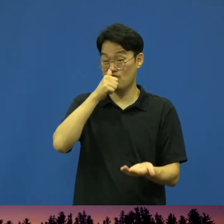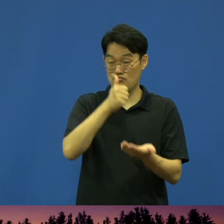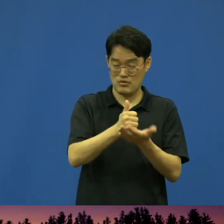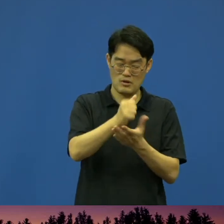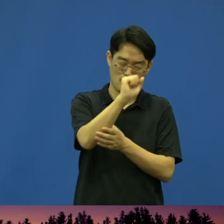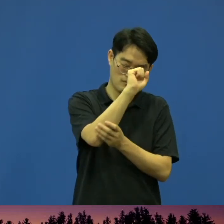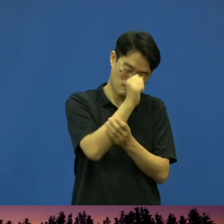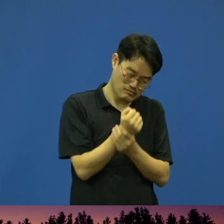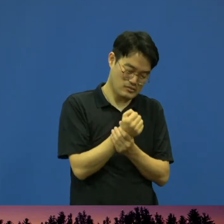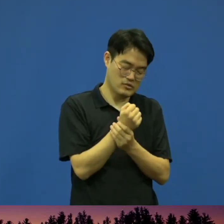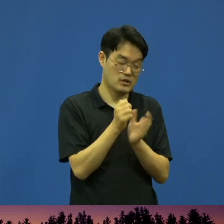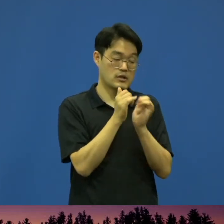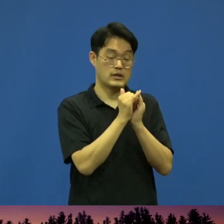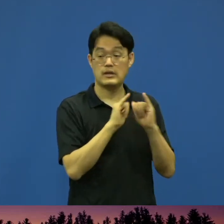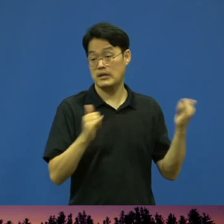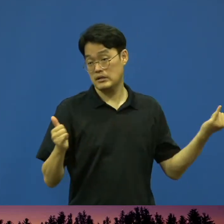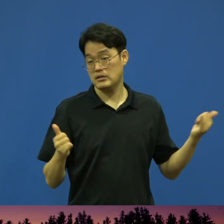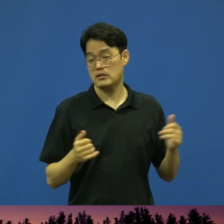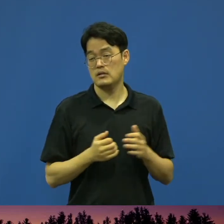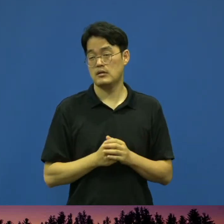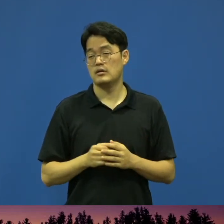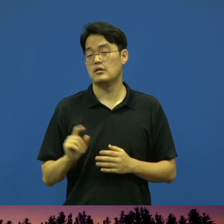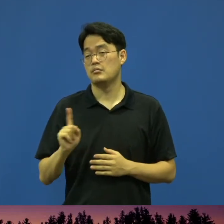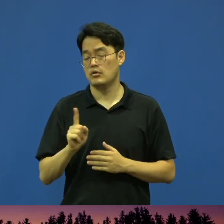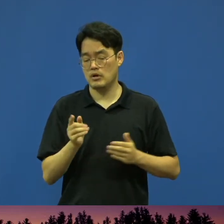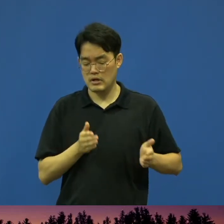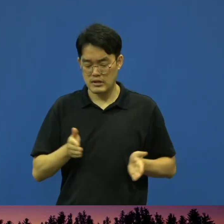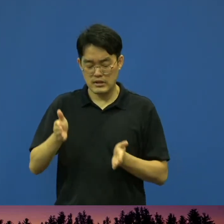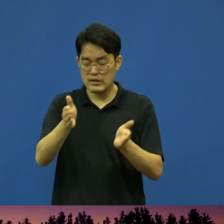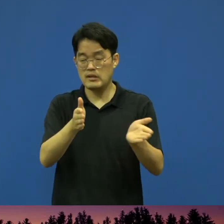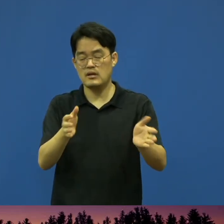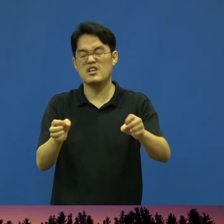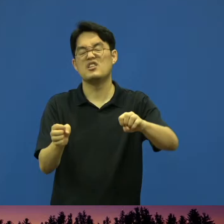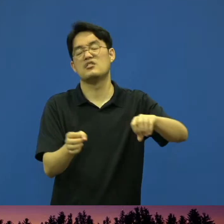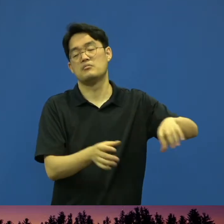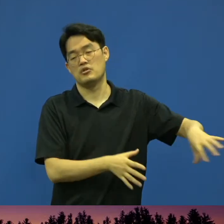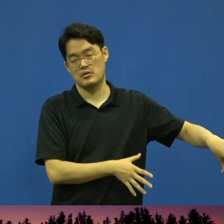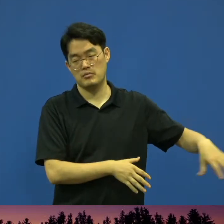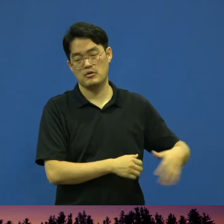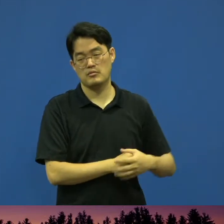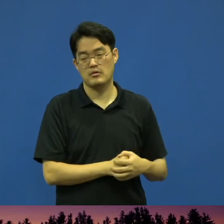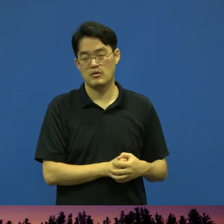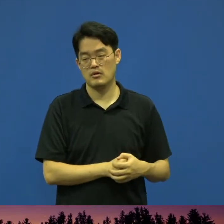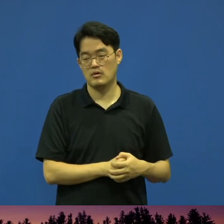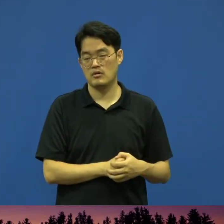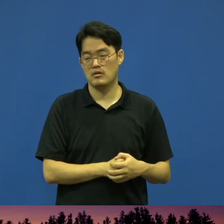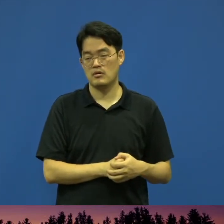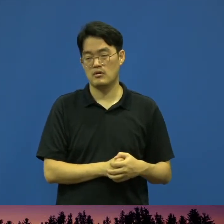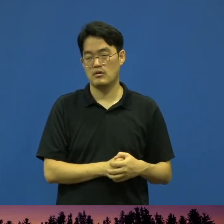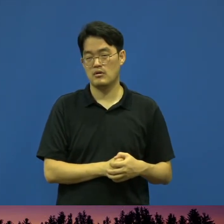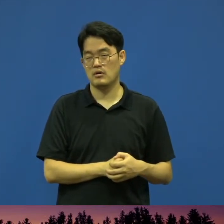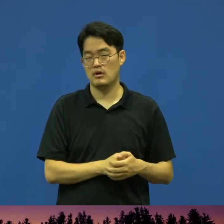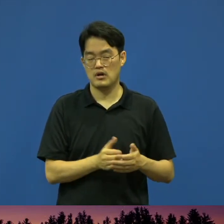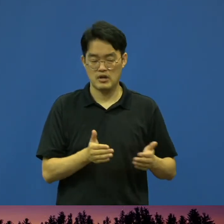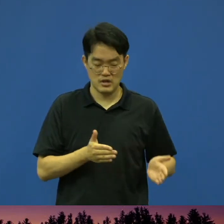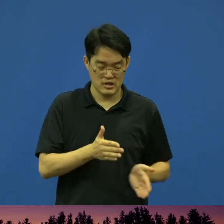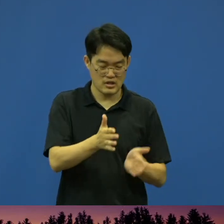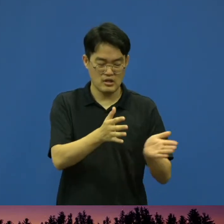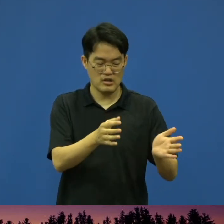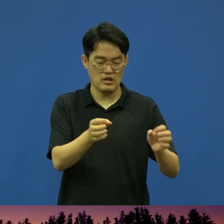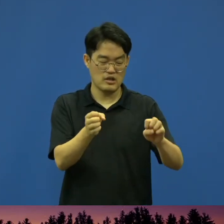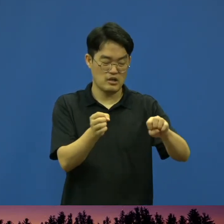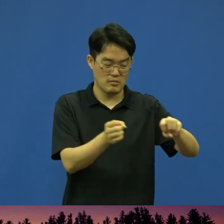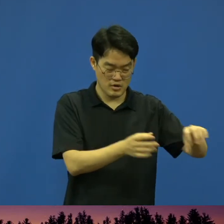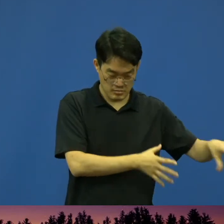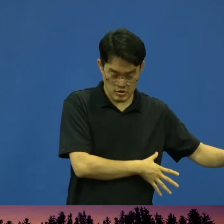인간은 길을 잃어버려야 길을 잃어버리지 않습니다.